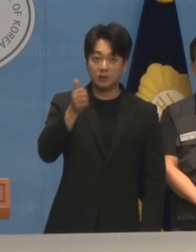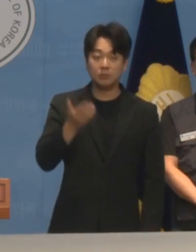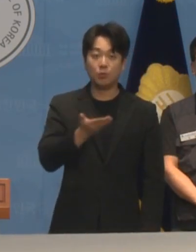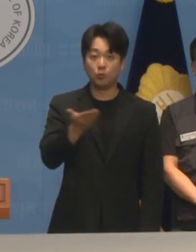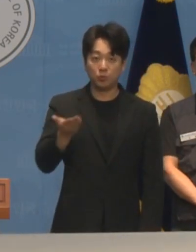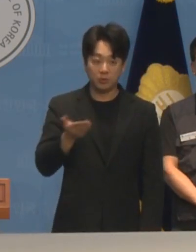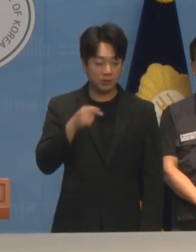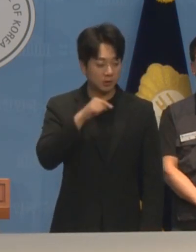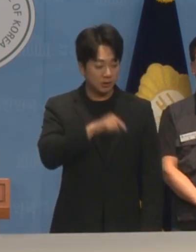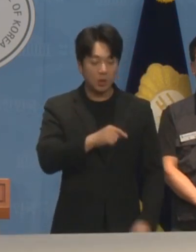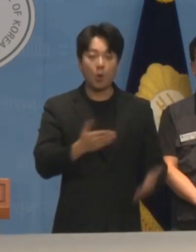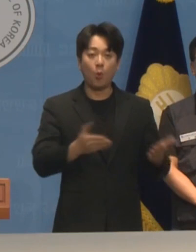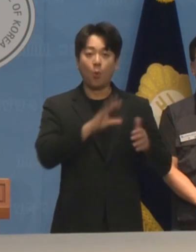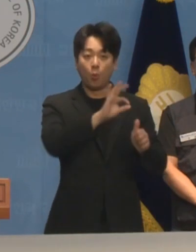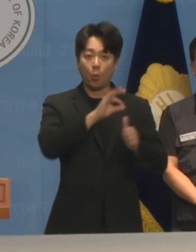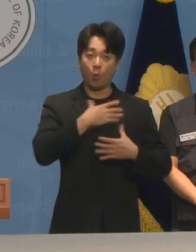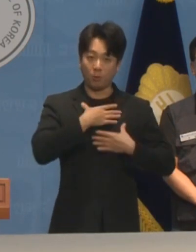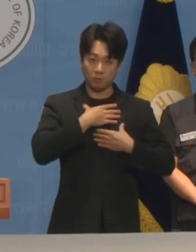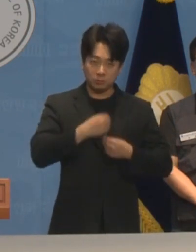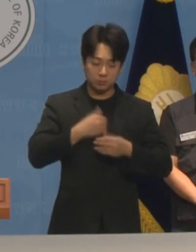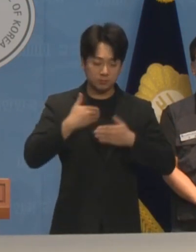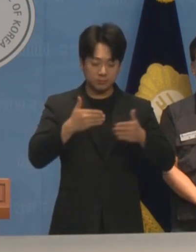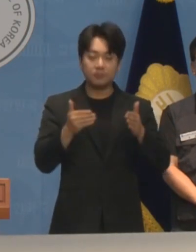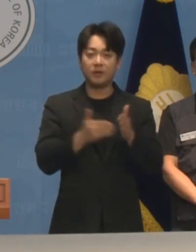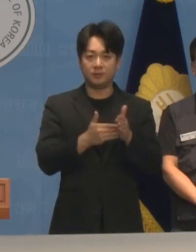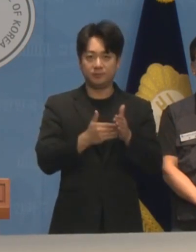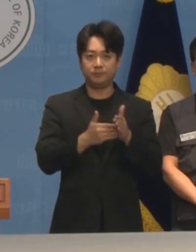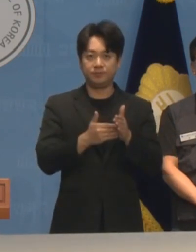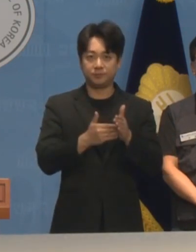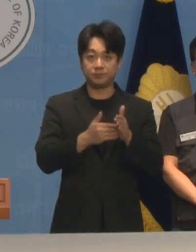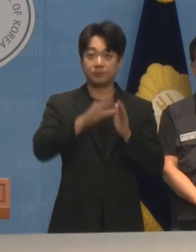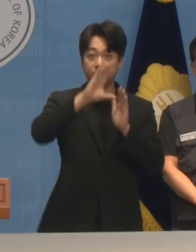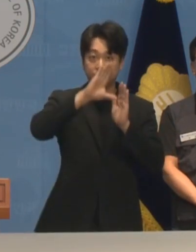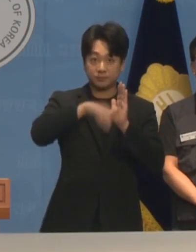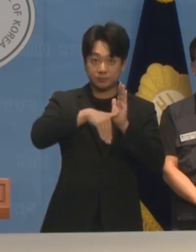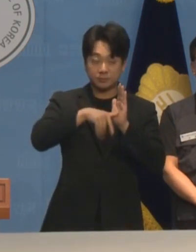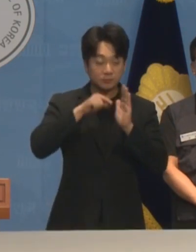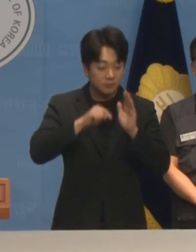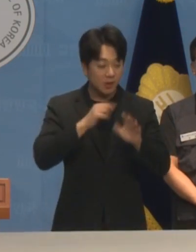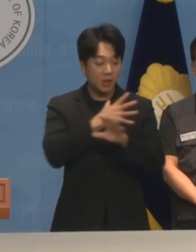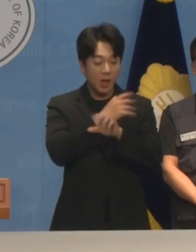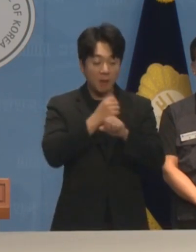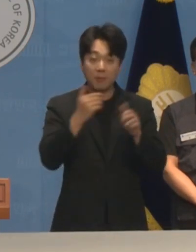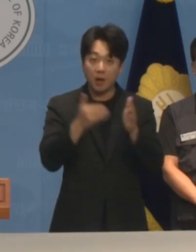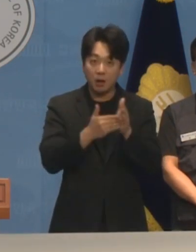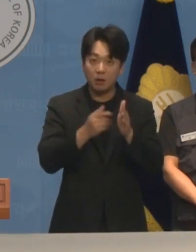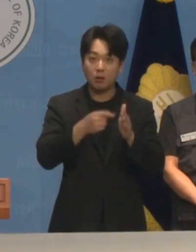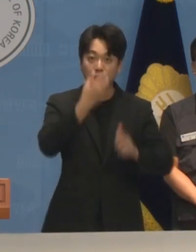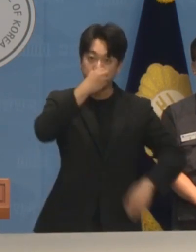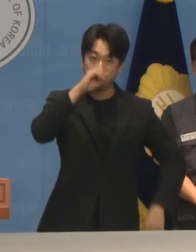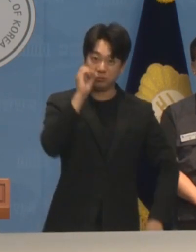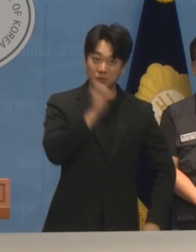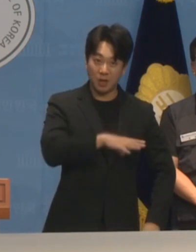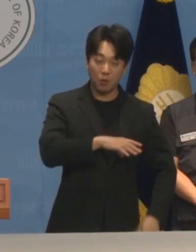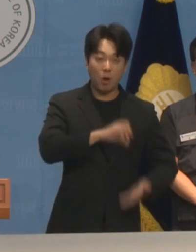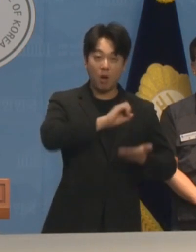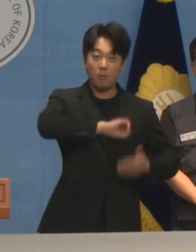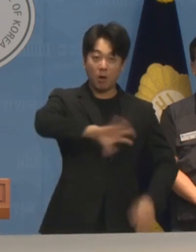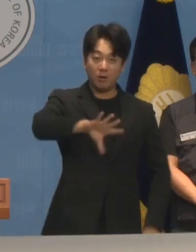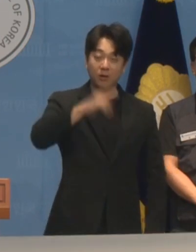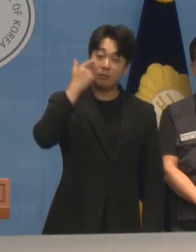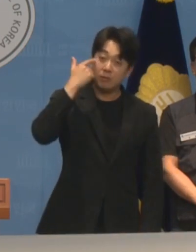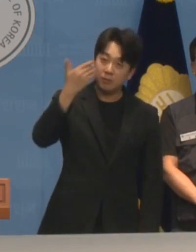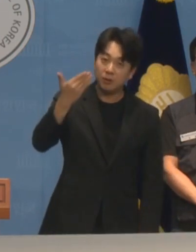고용 보장을 확약했었습니다. 당시 확약을 휴지 쪼가리 마냥 여긴다면 우리 현대자동차